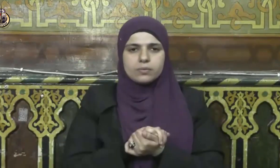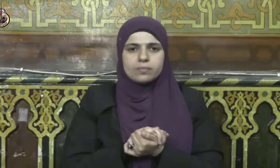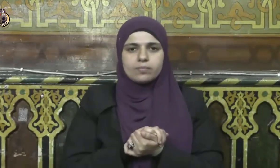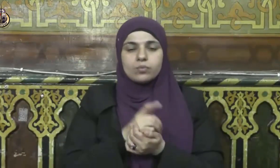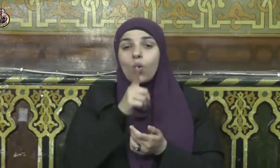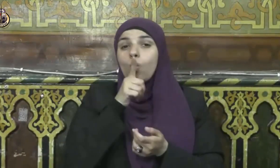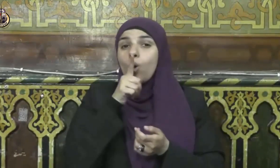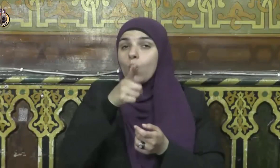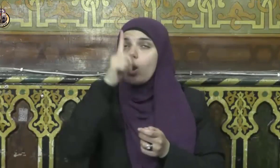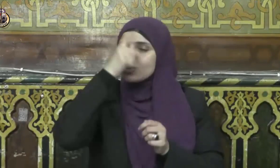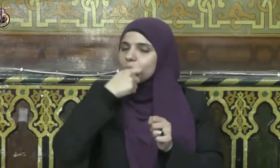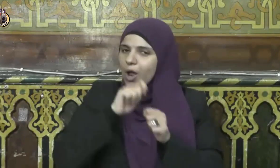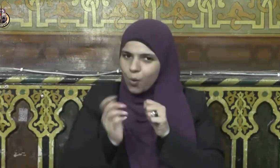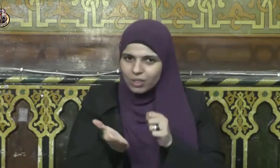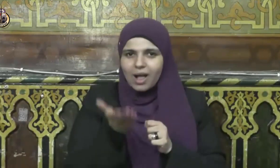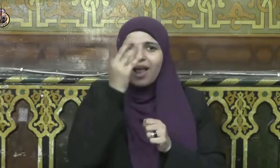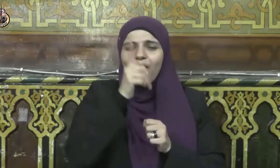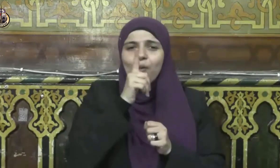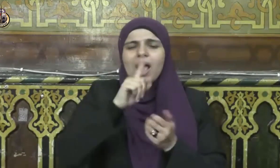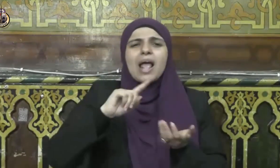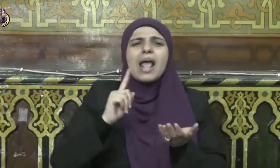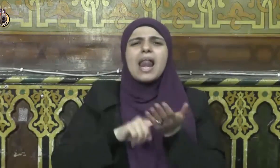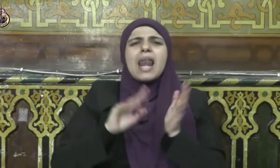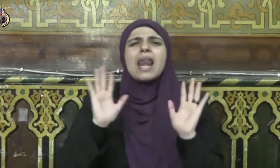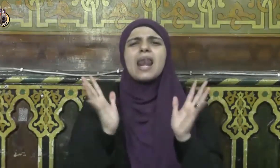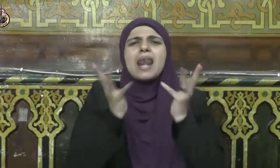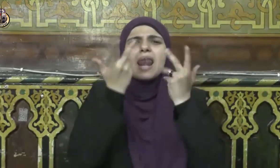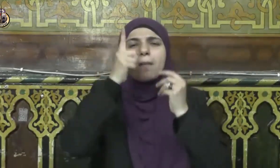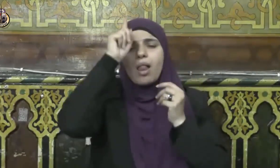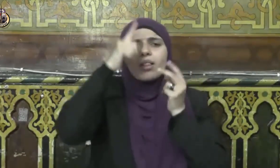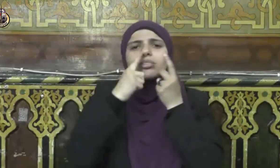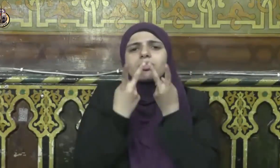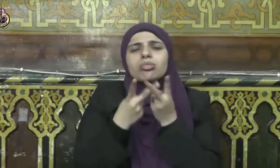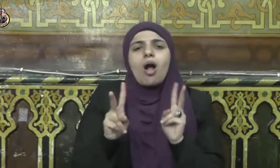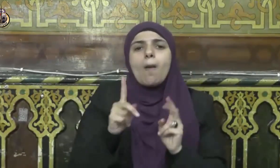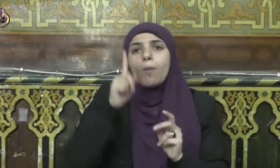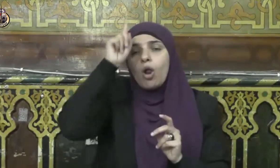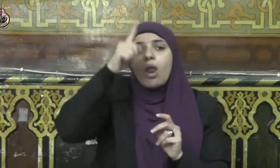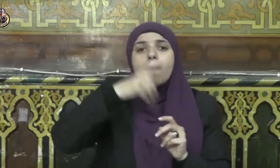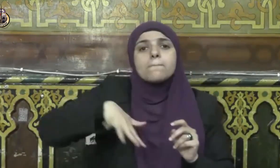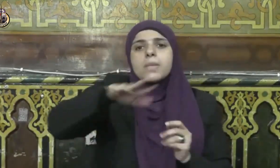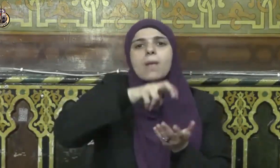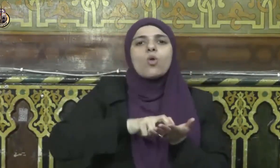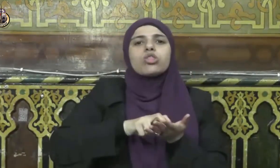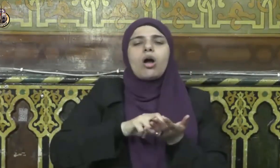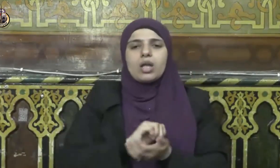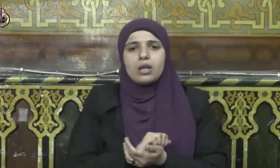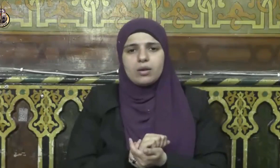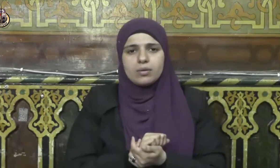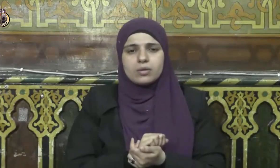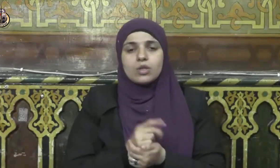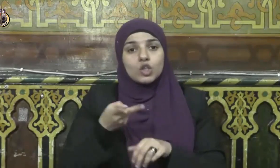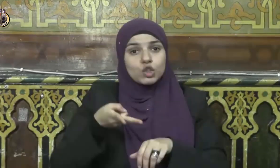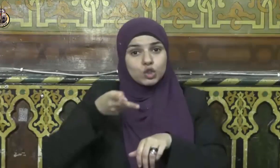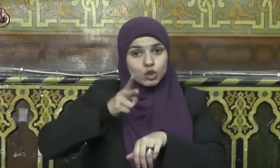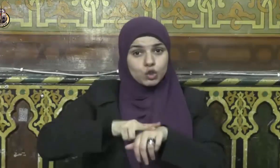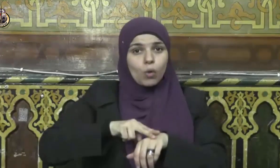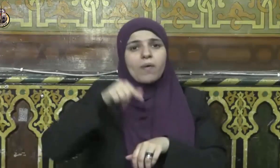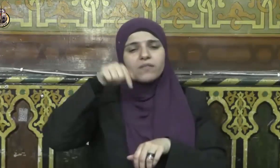تتقون، ويقول تعالى: إنما يتقبل الله من المتقين. ثم